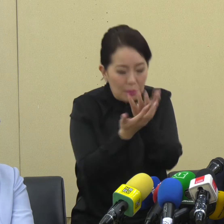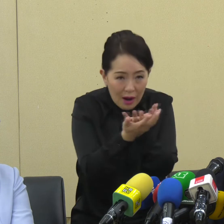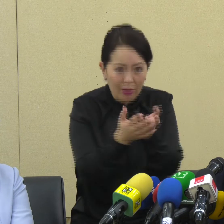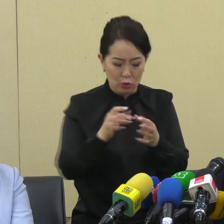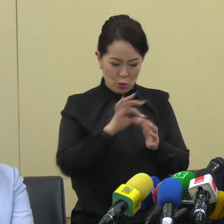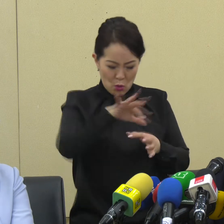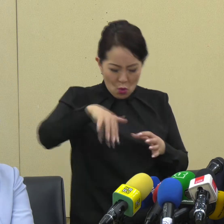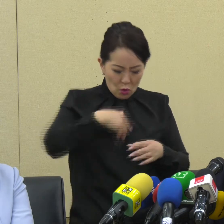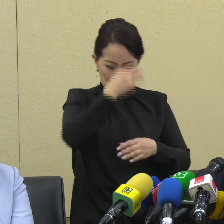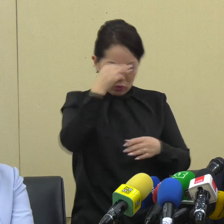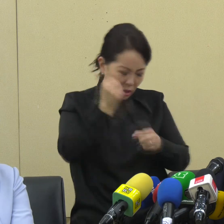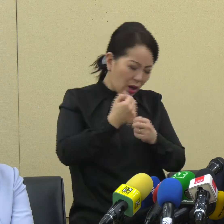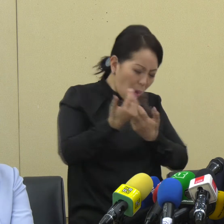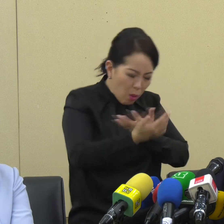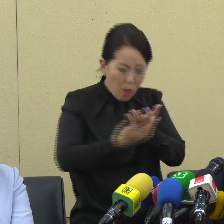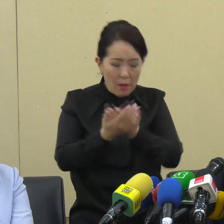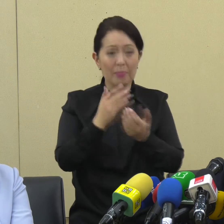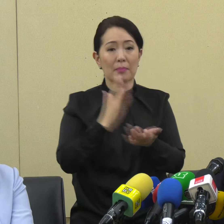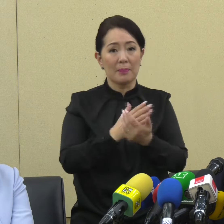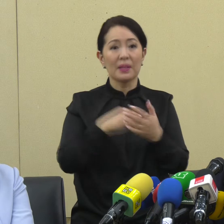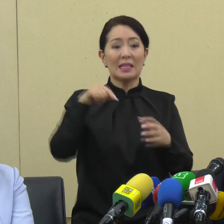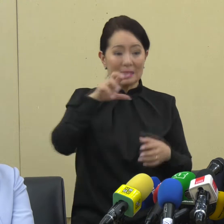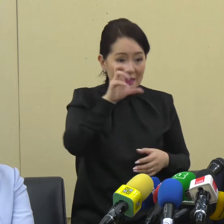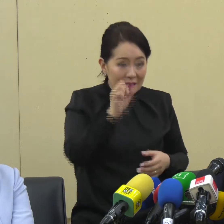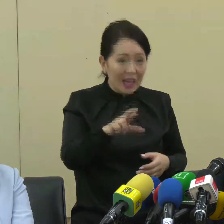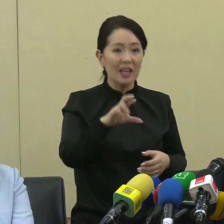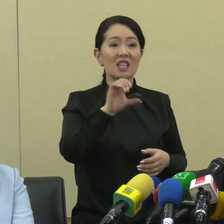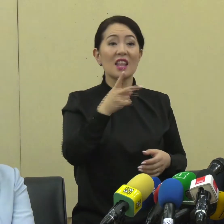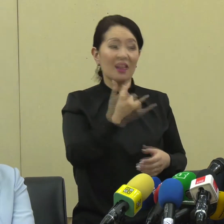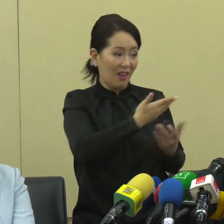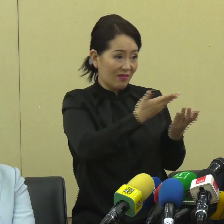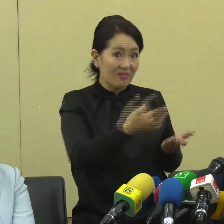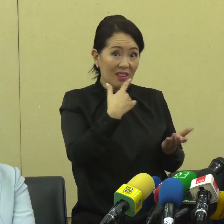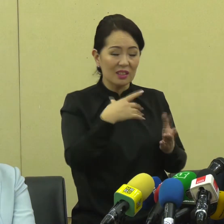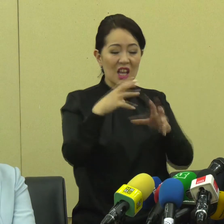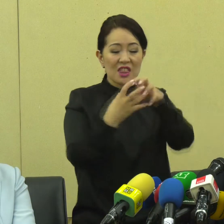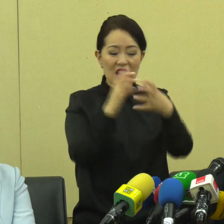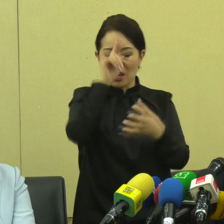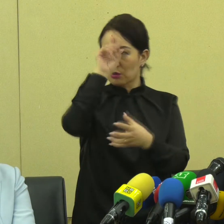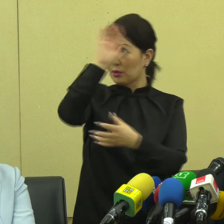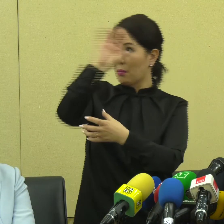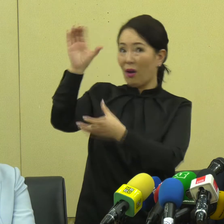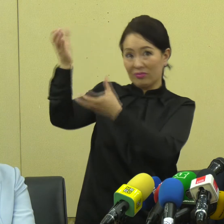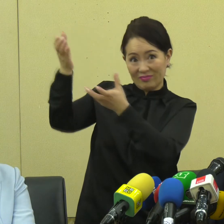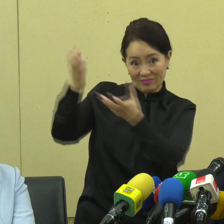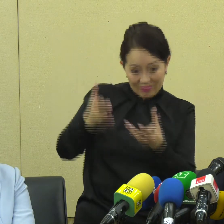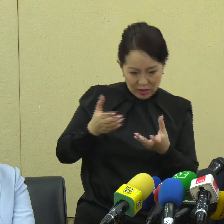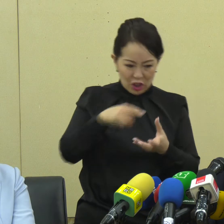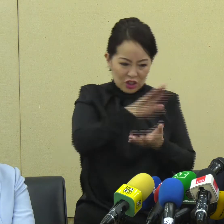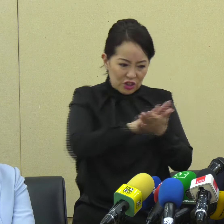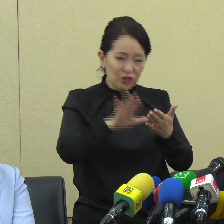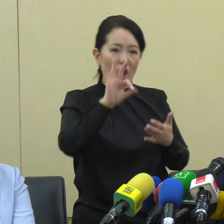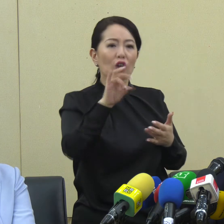доктор хэллээ. Дэлхийн эрүүл мэндийн байгууллагаас манай одоо энэ шинэ